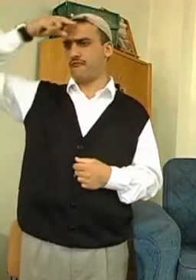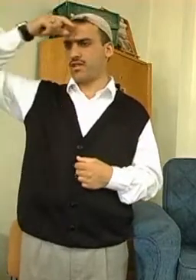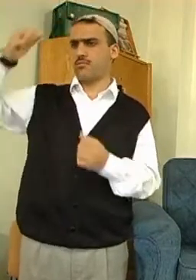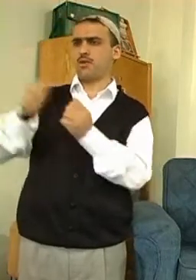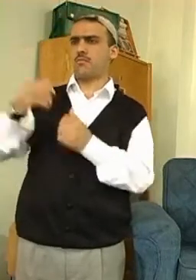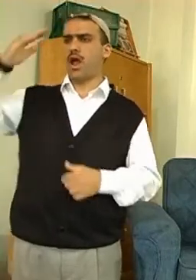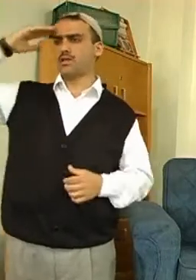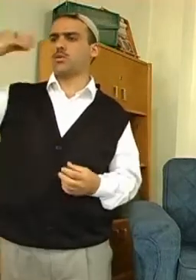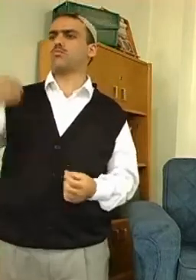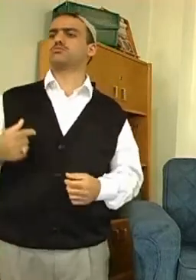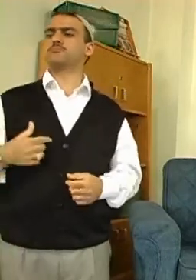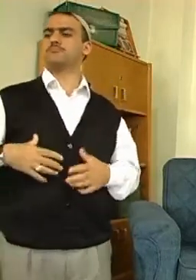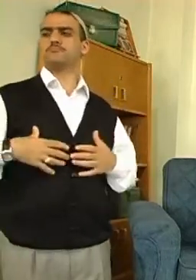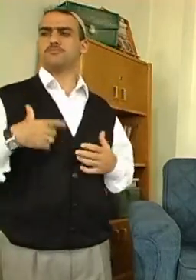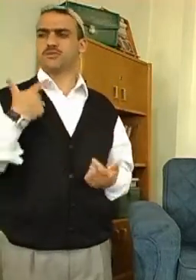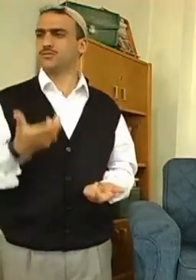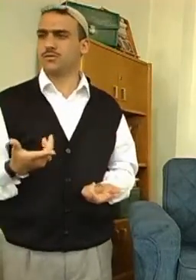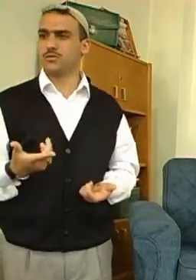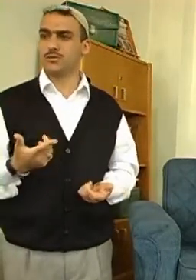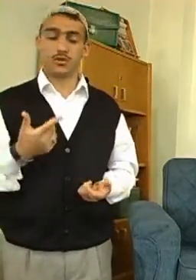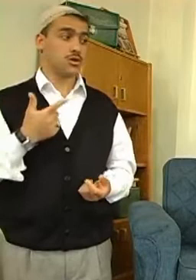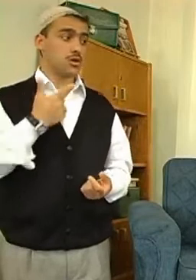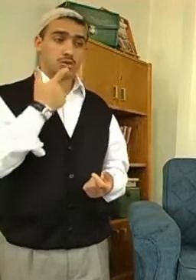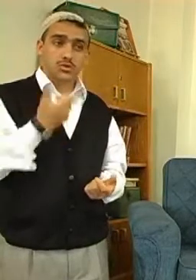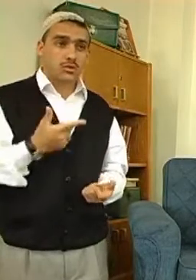dedem Sultan Abdülhamid'in bir ziyafetine katılmış.